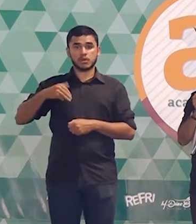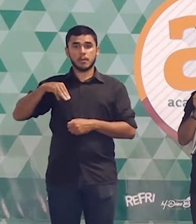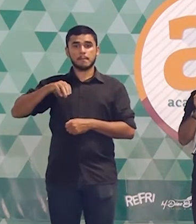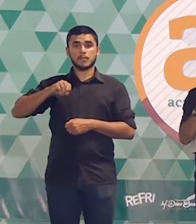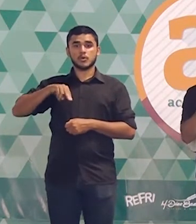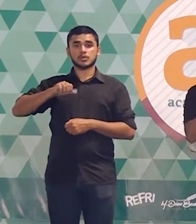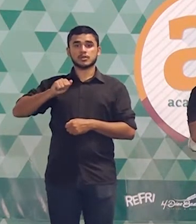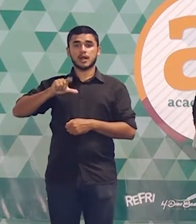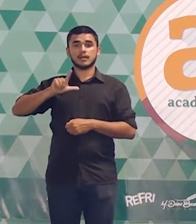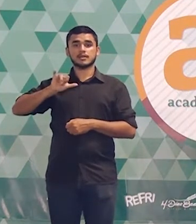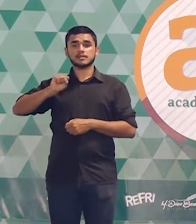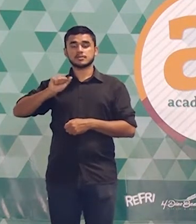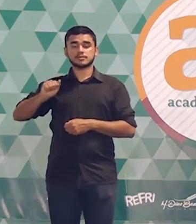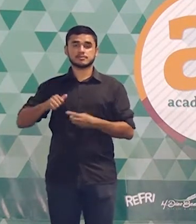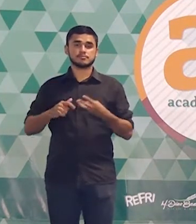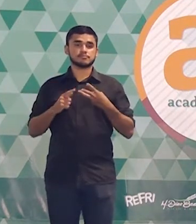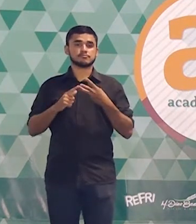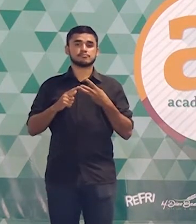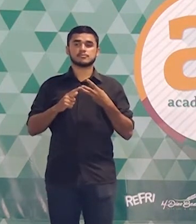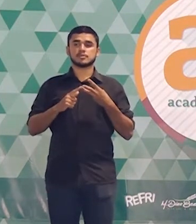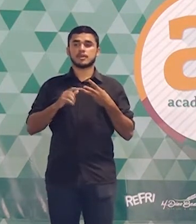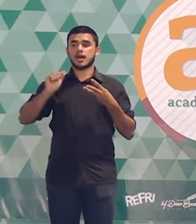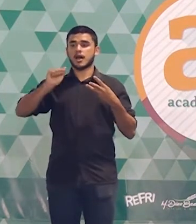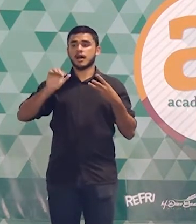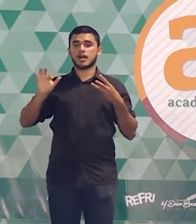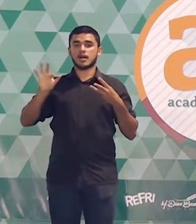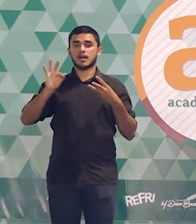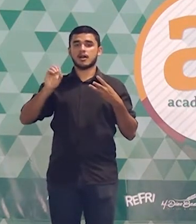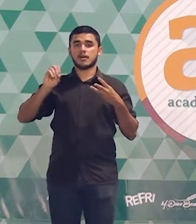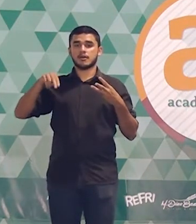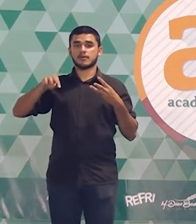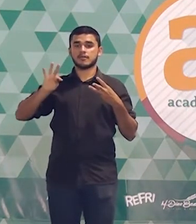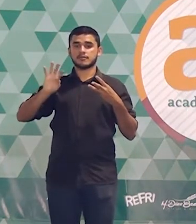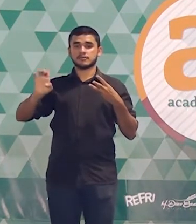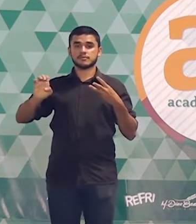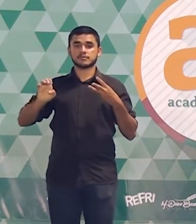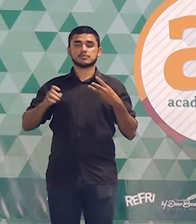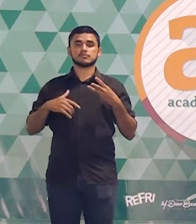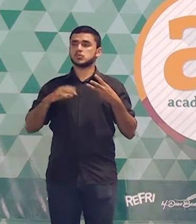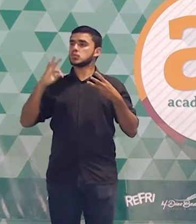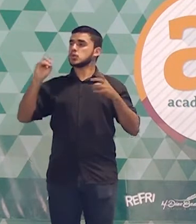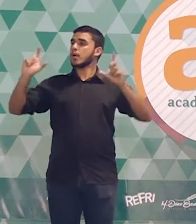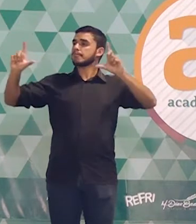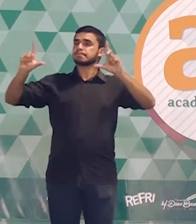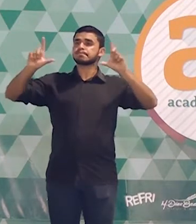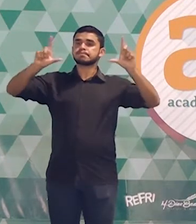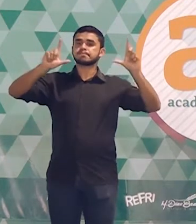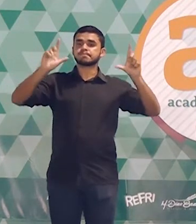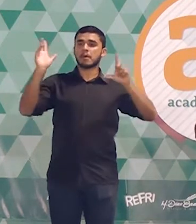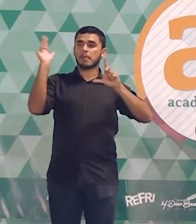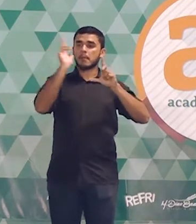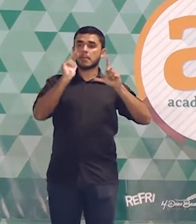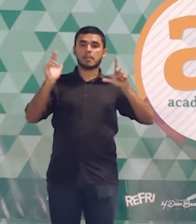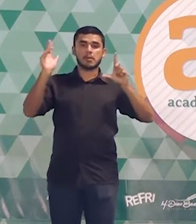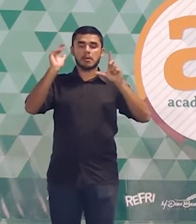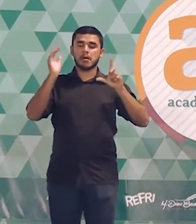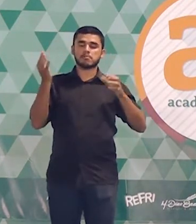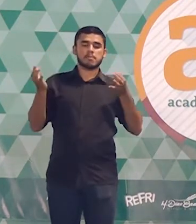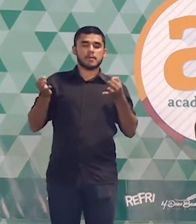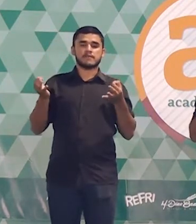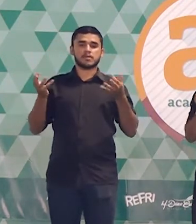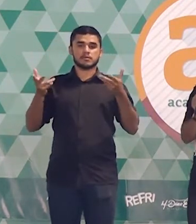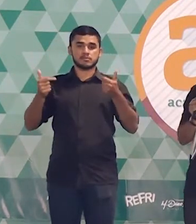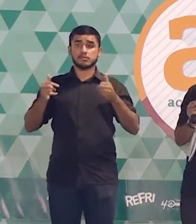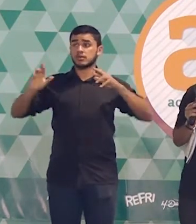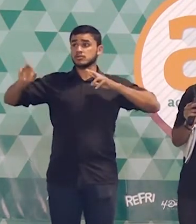bela. A fonte, que é aquele urinol do Marcel Duchamp, é belo. Agora são